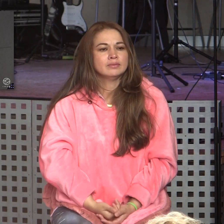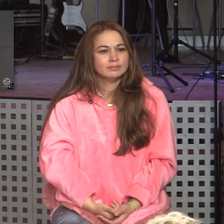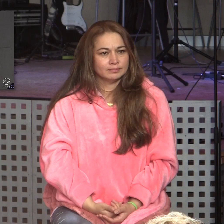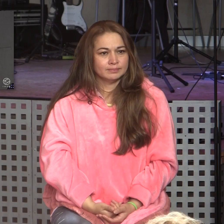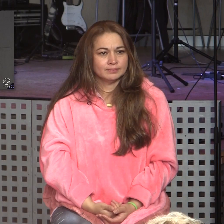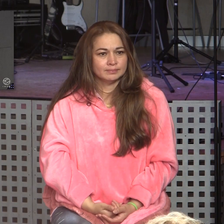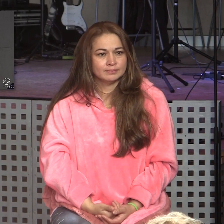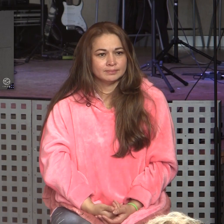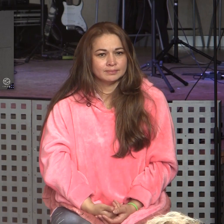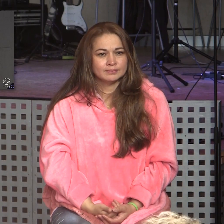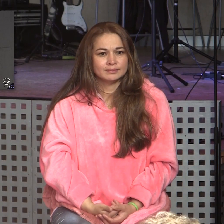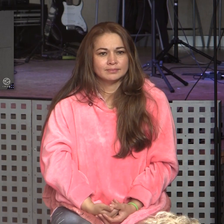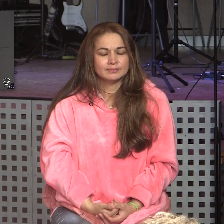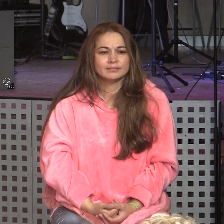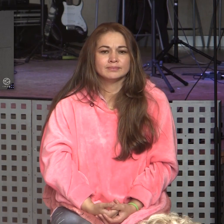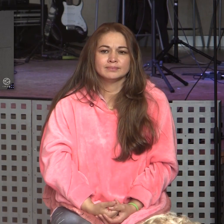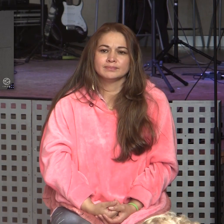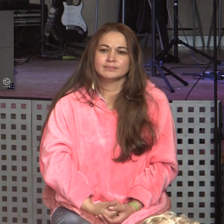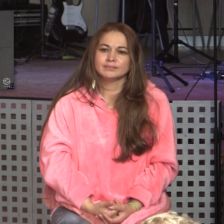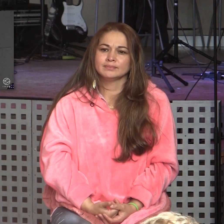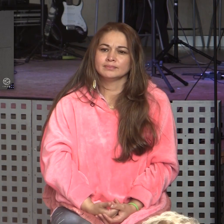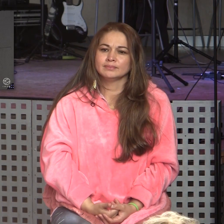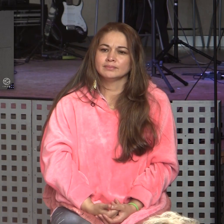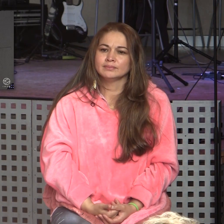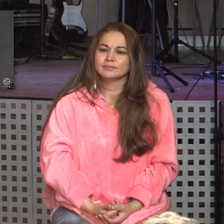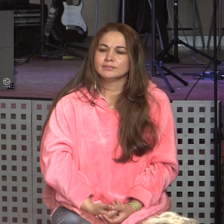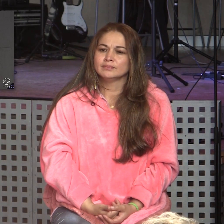Y bíblicamente menos todavía.